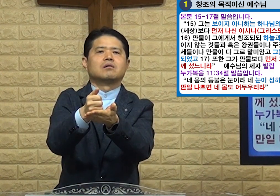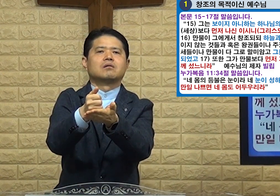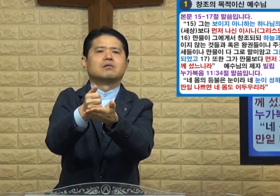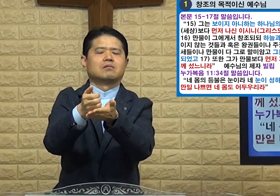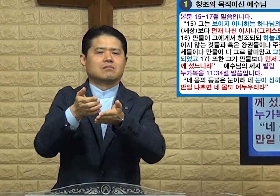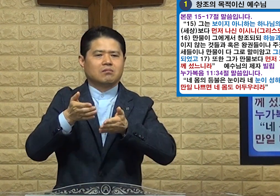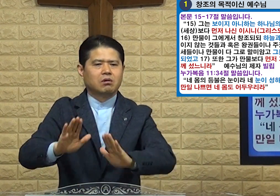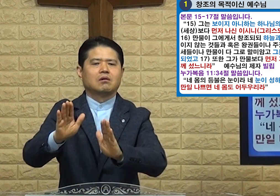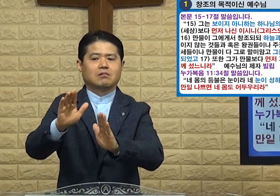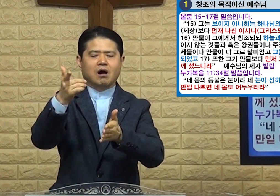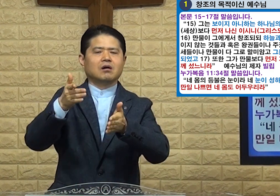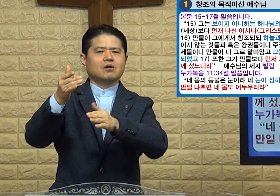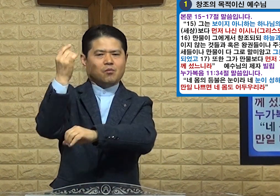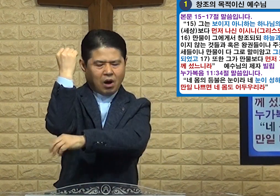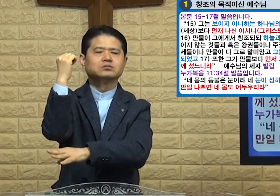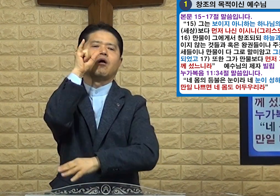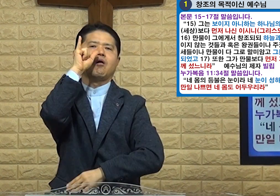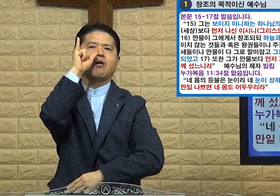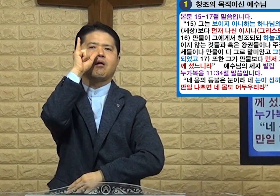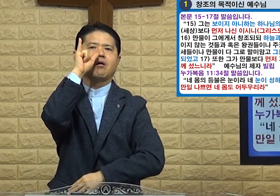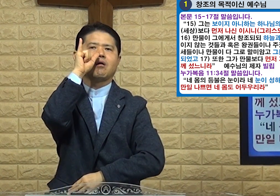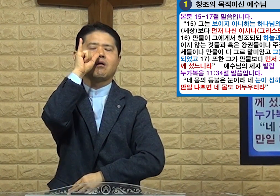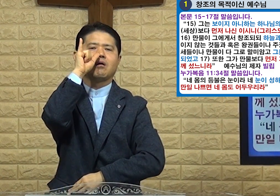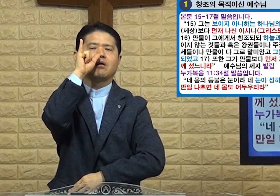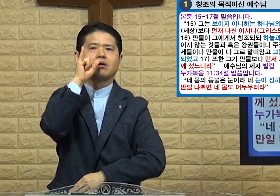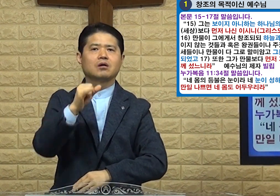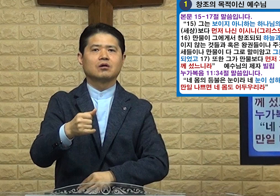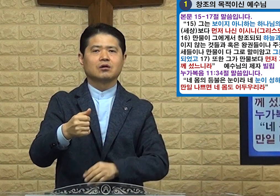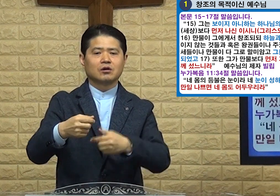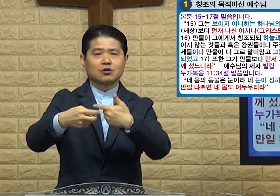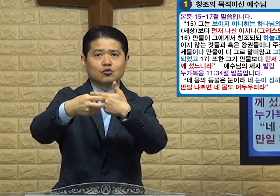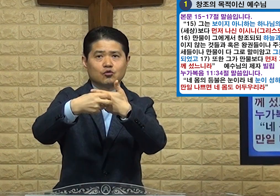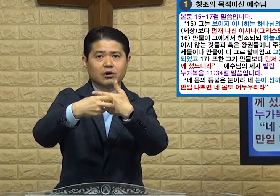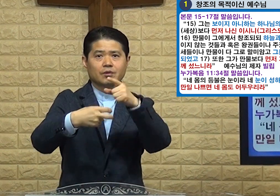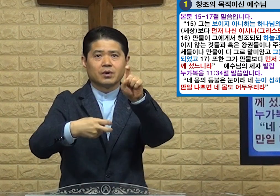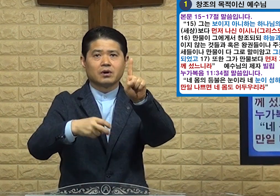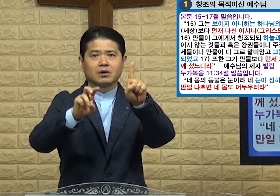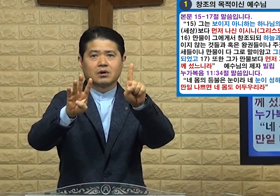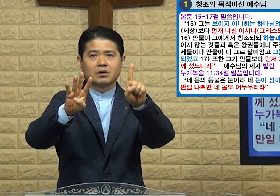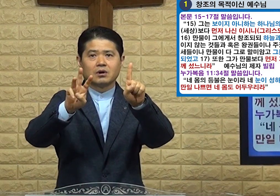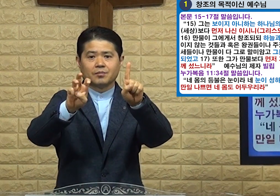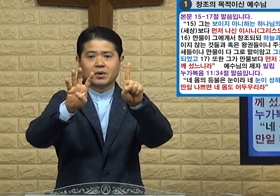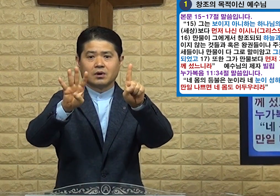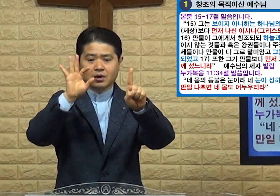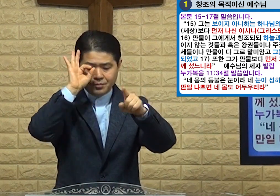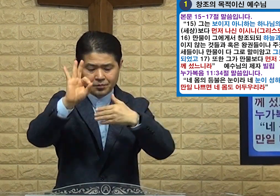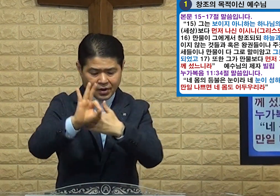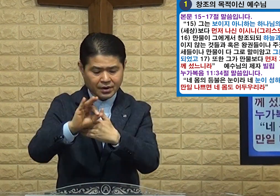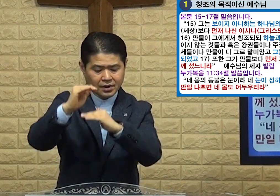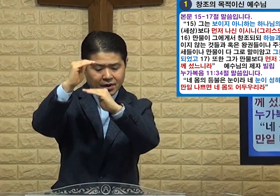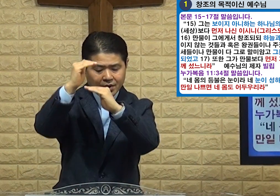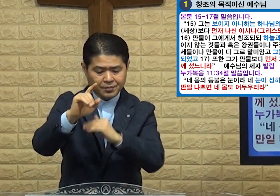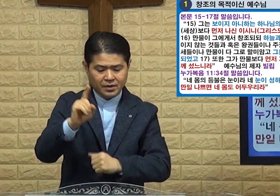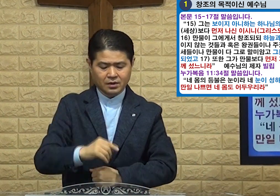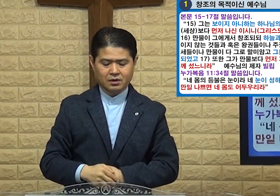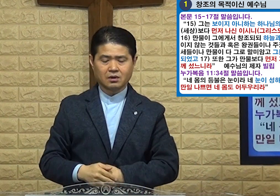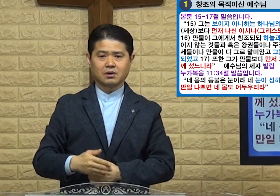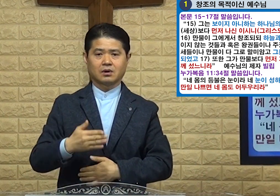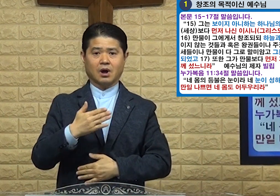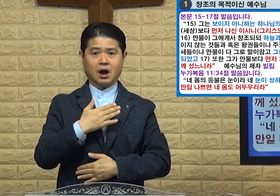바로 하나님이시다 라는 것입니다. 누가복음 11장 34절의 말씀을